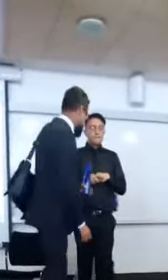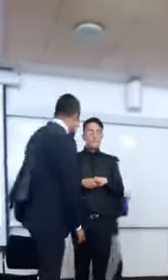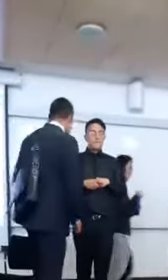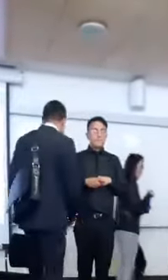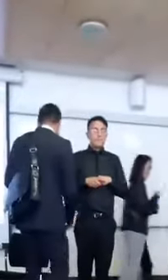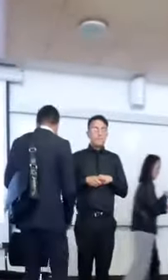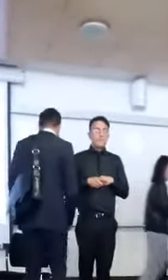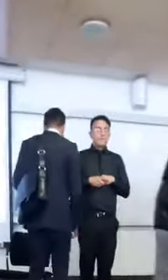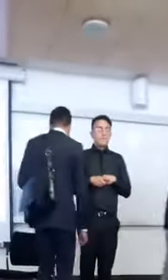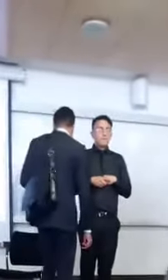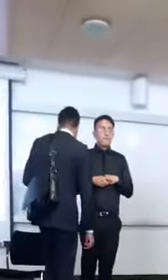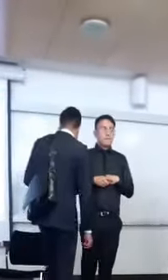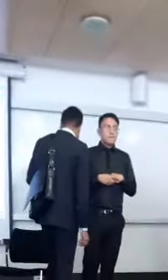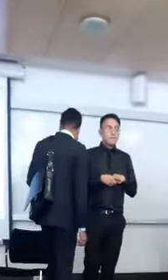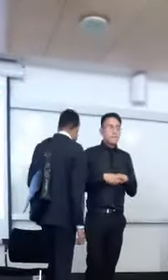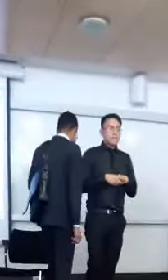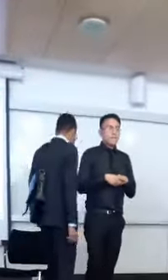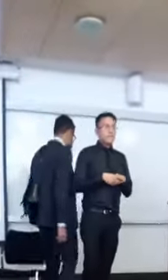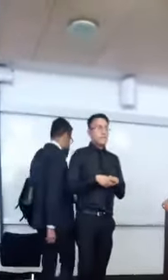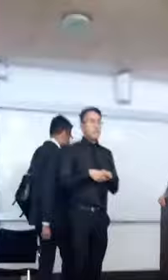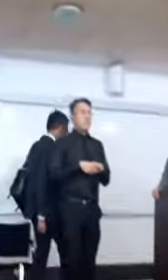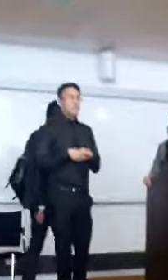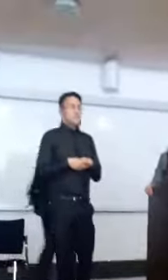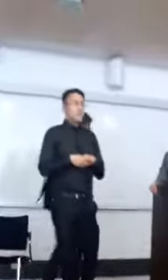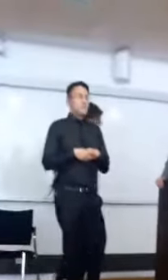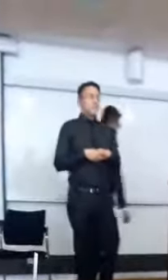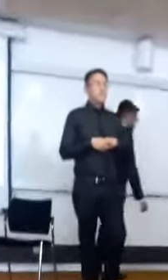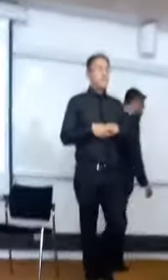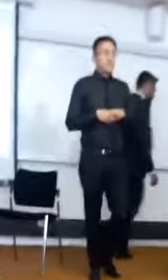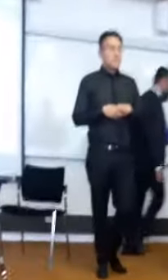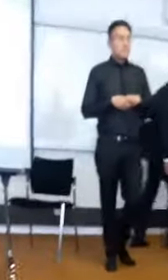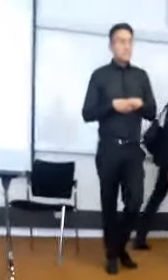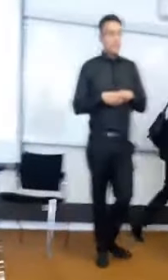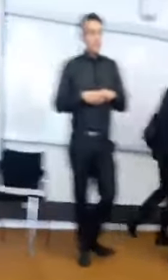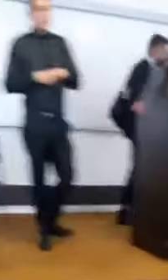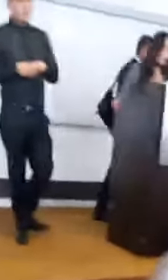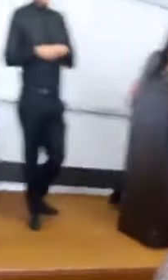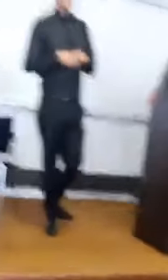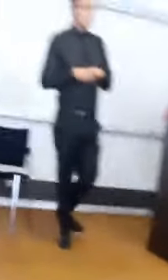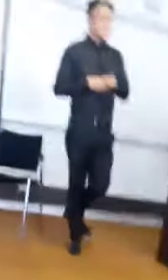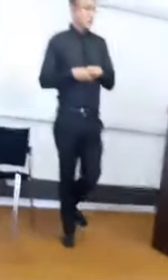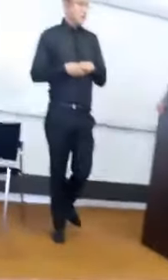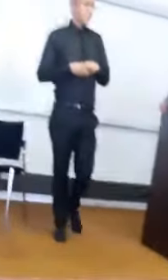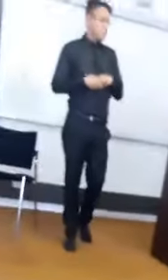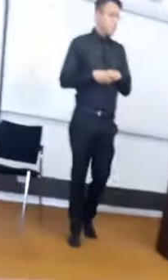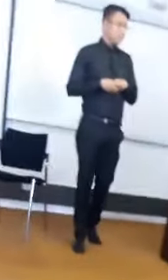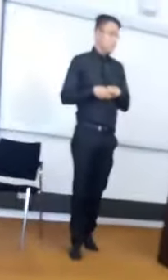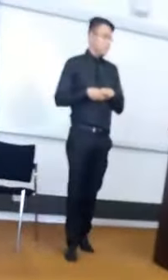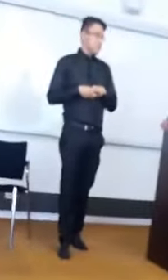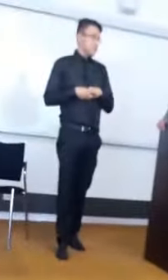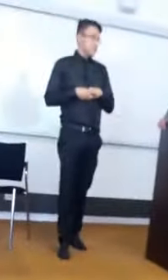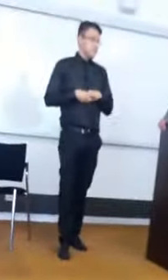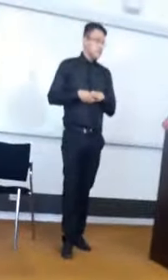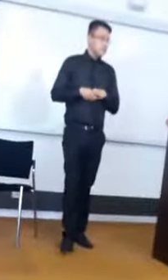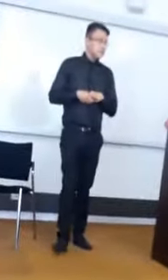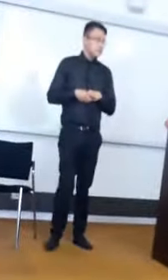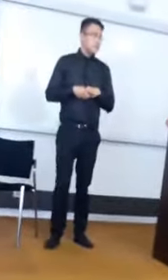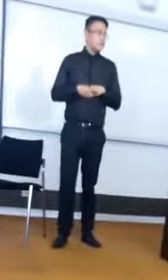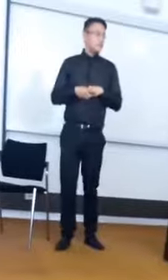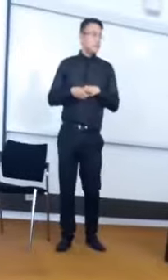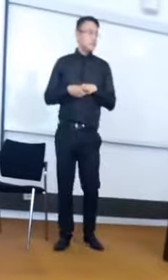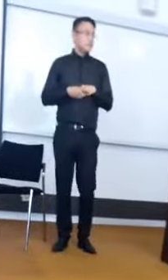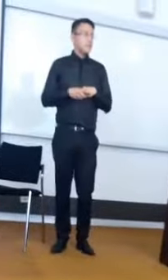vamos a conocer la ruta, yo creo que esto también es muy importante, la ruta de atención para personas con discapacidad y